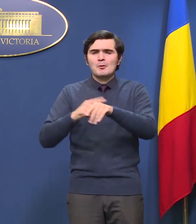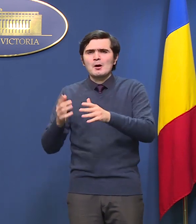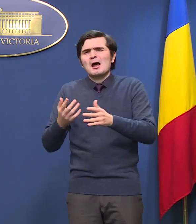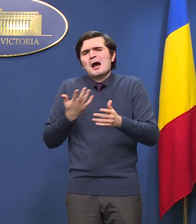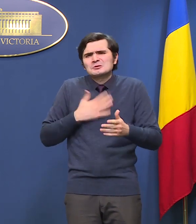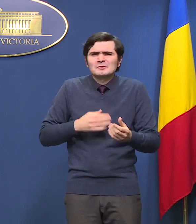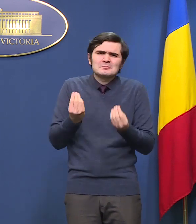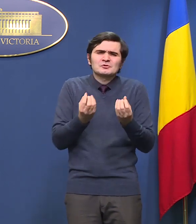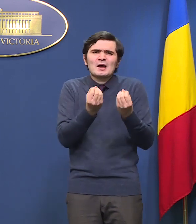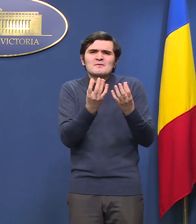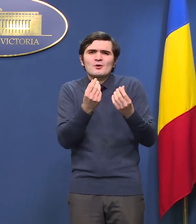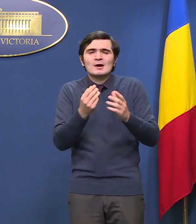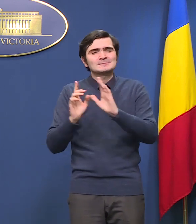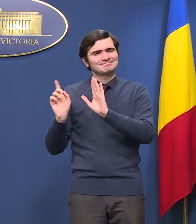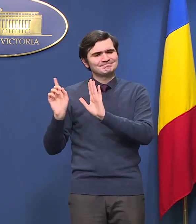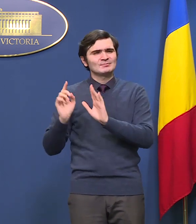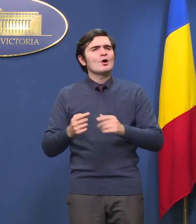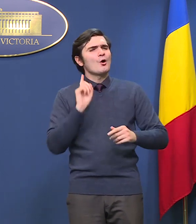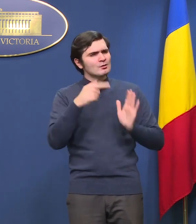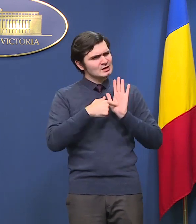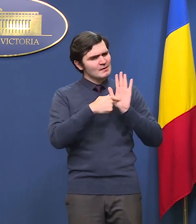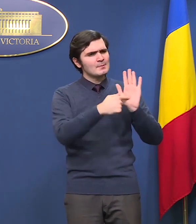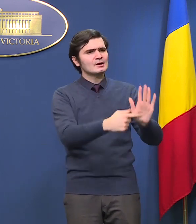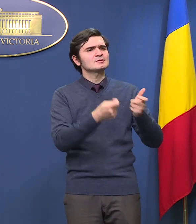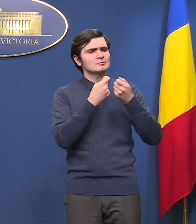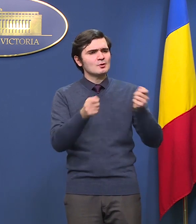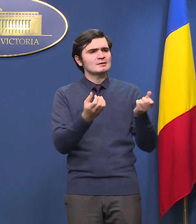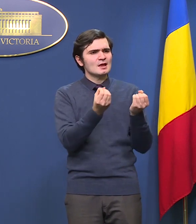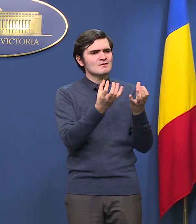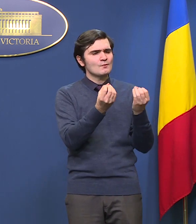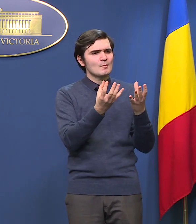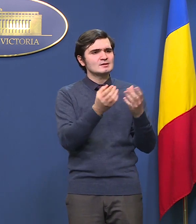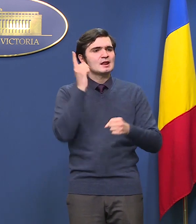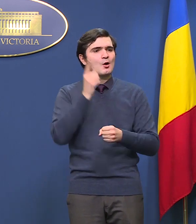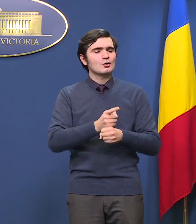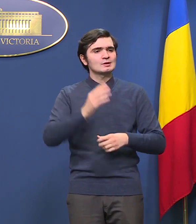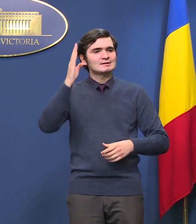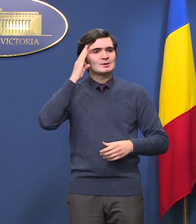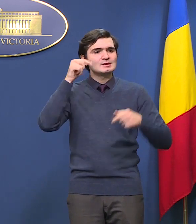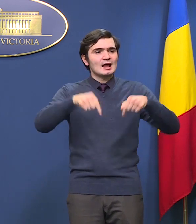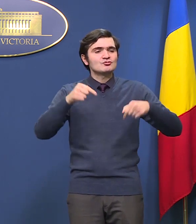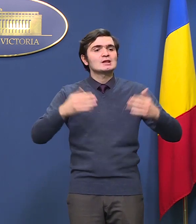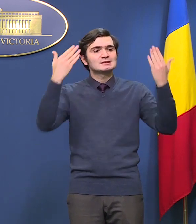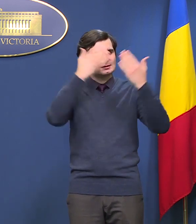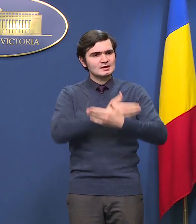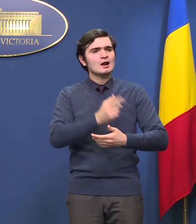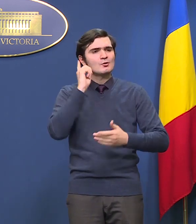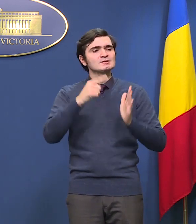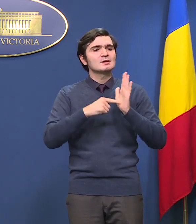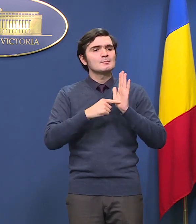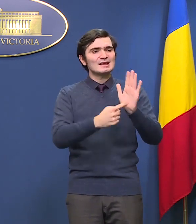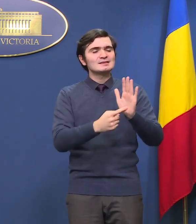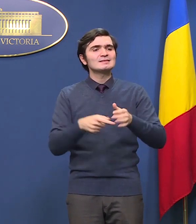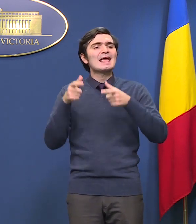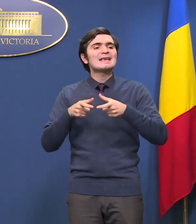interval. Vă vor fi prezentate toate detaliile ordonanței militare în cursul acestei seri de echipa de